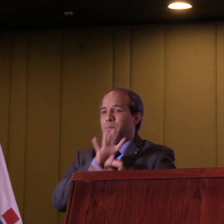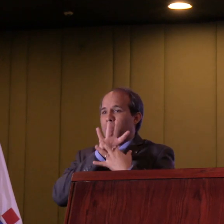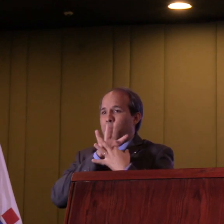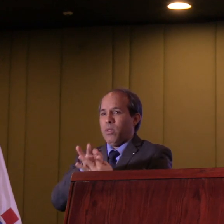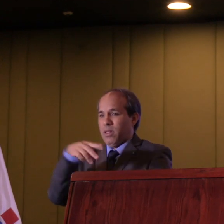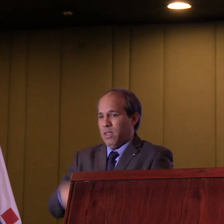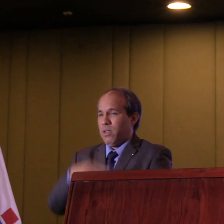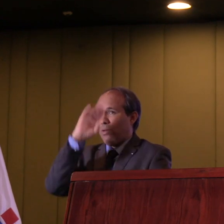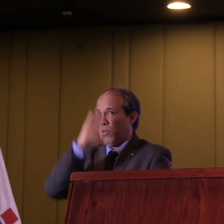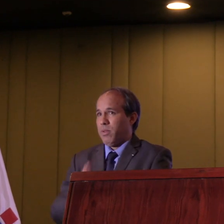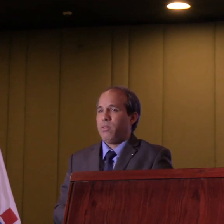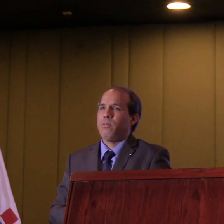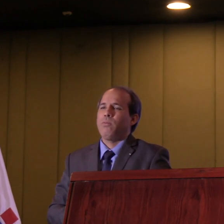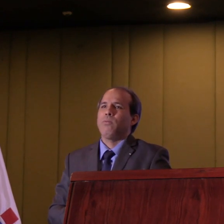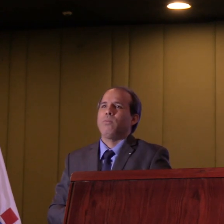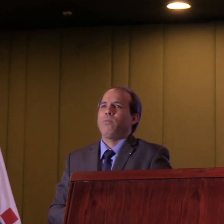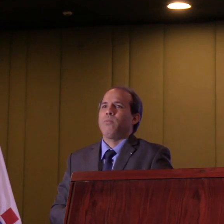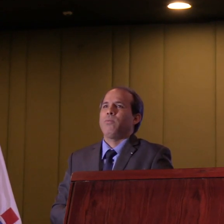nacional,